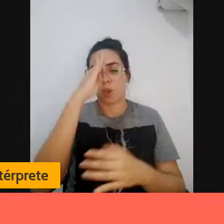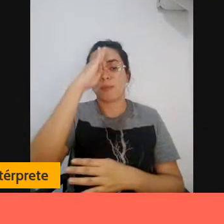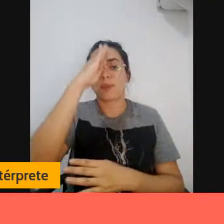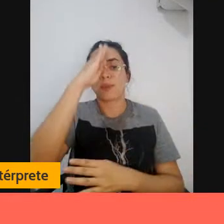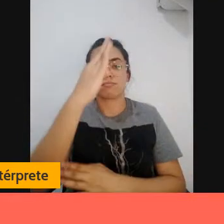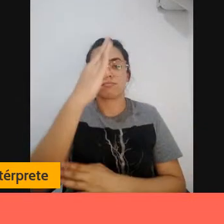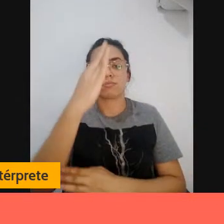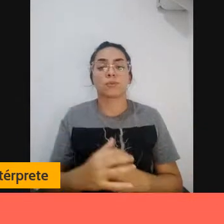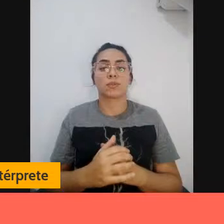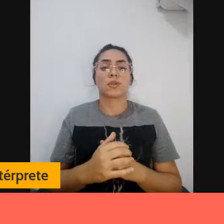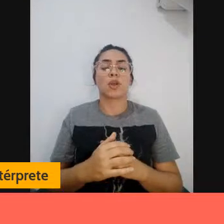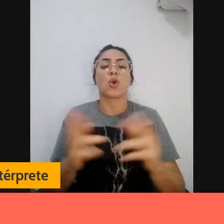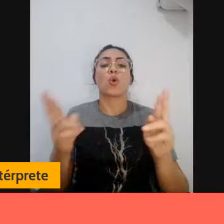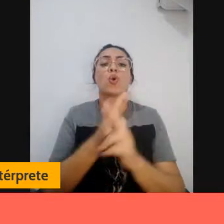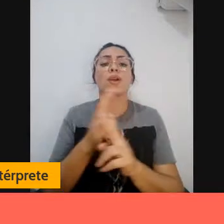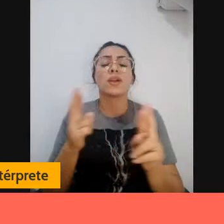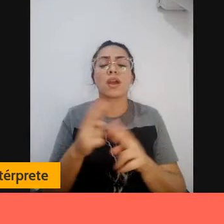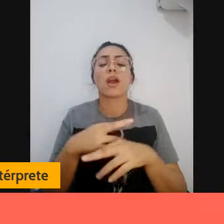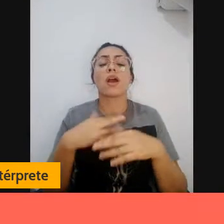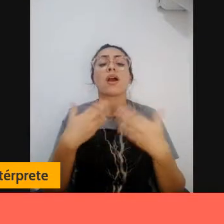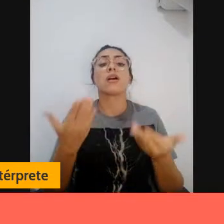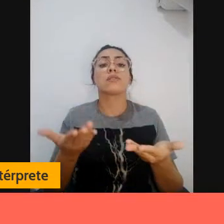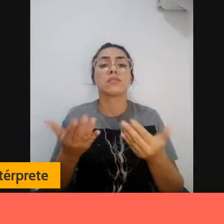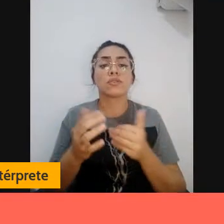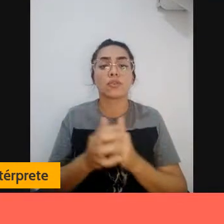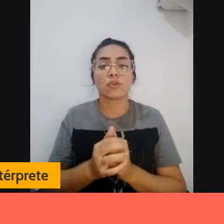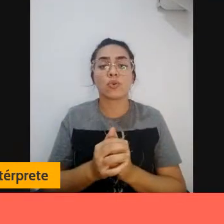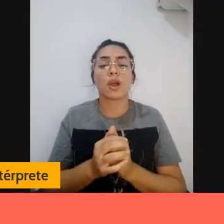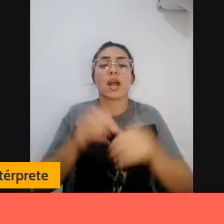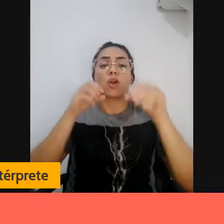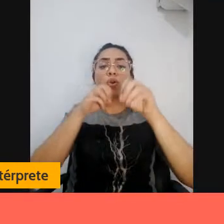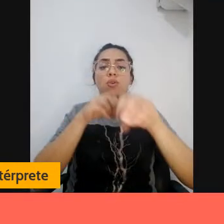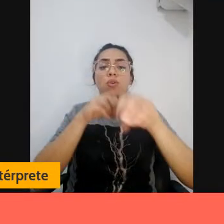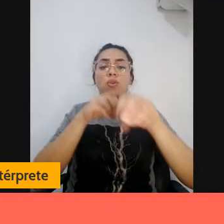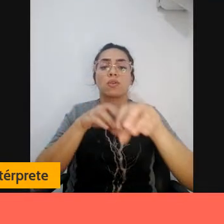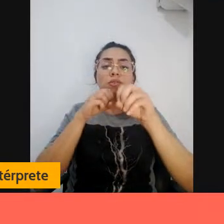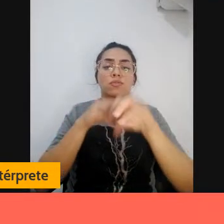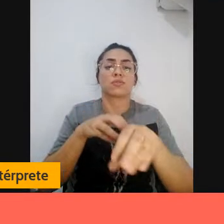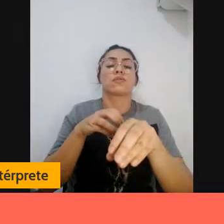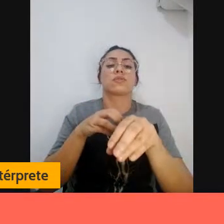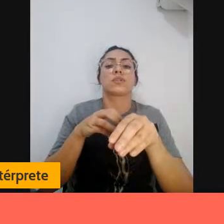E com relação à educação e